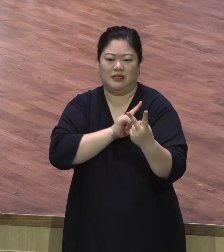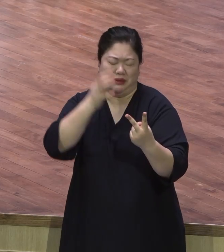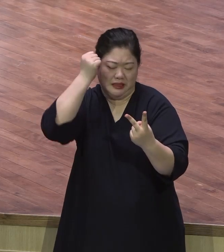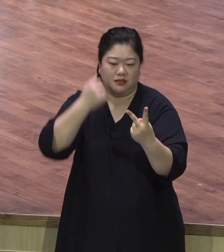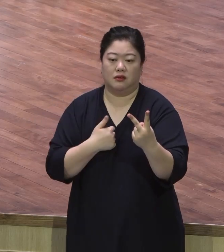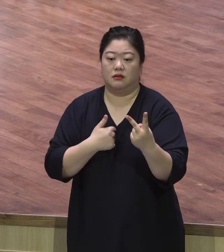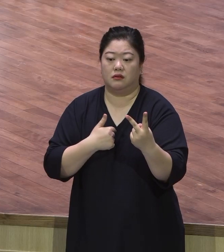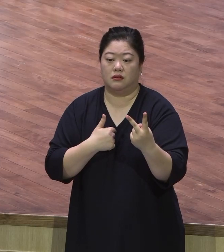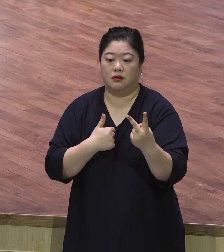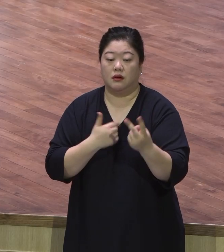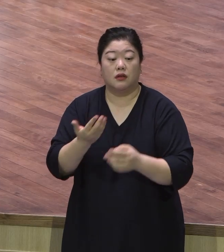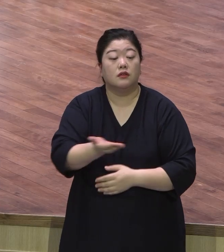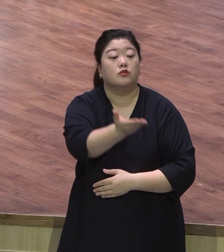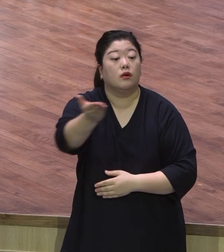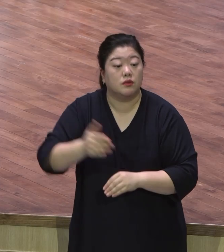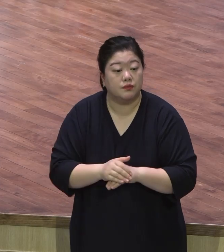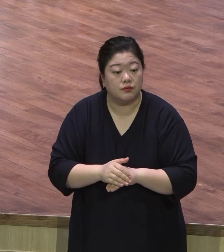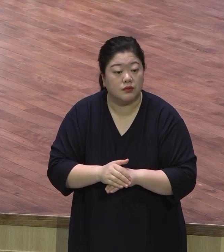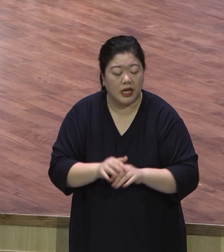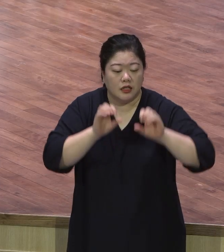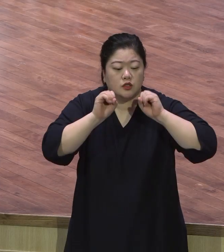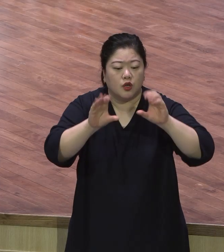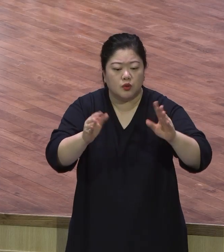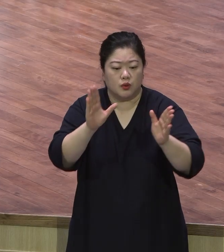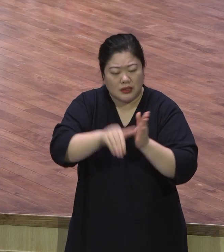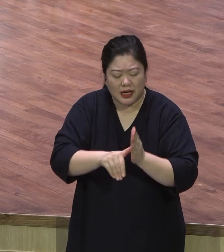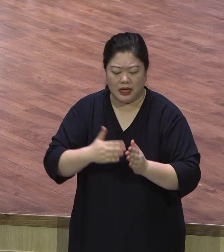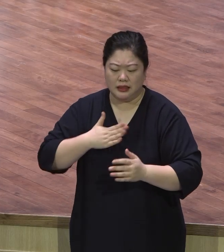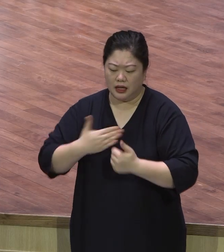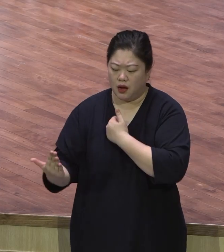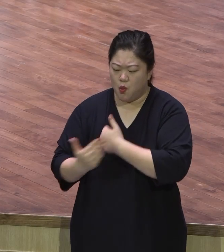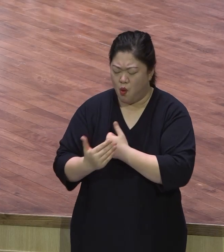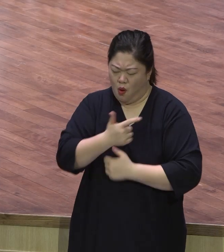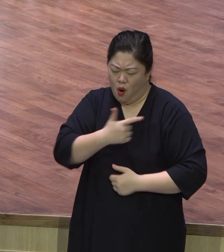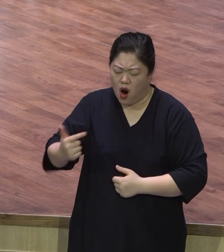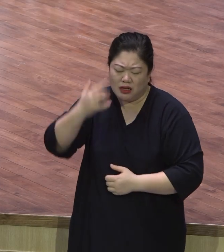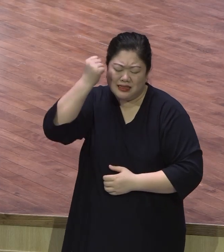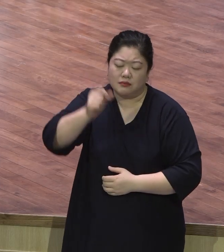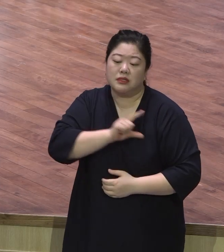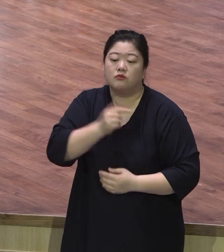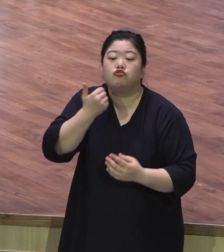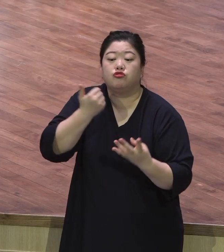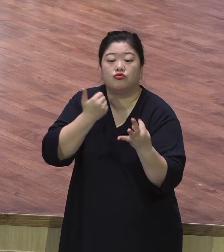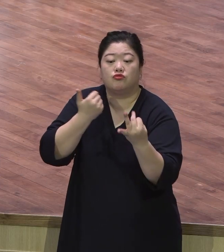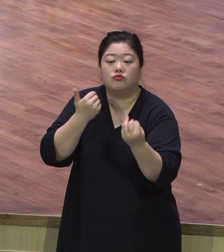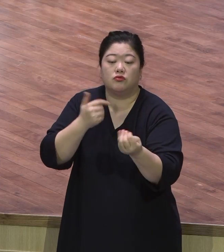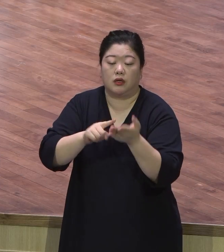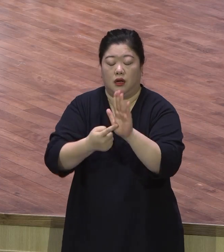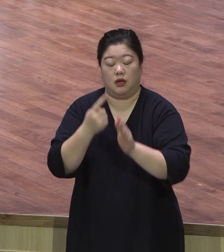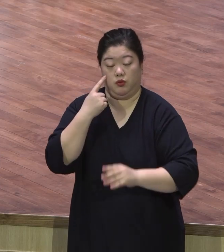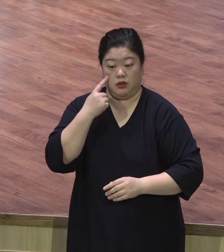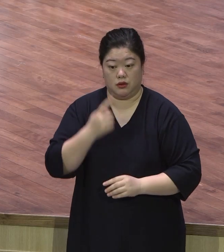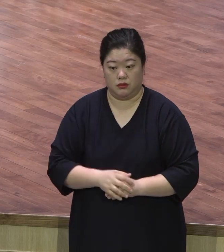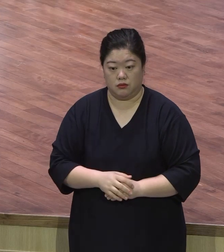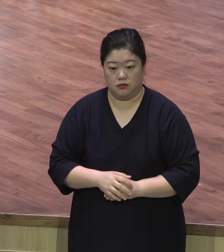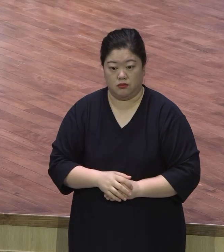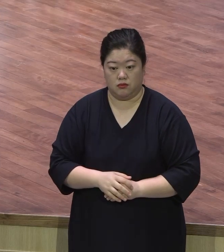되어보세요 하나님이 세운 주의 종의 입에서 그야말로 눈물을 흘리며 기도할 수 있는 그런